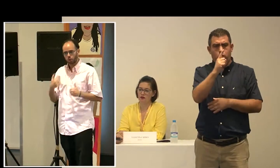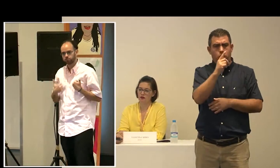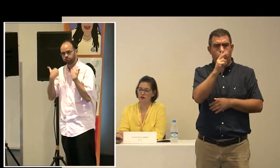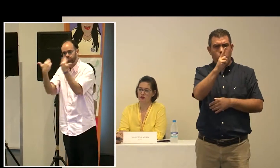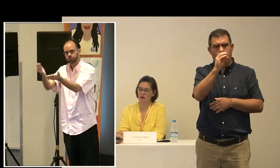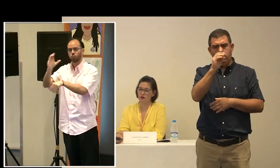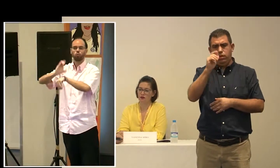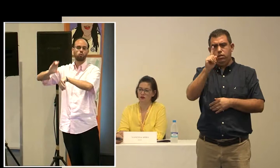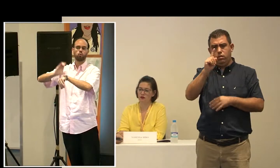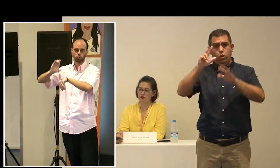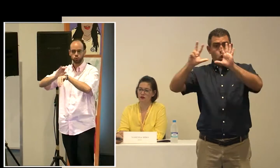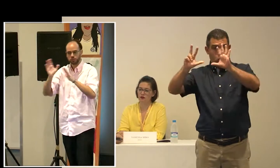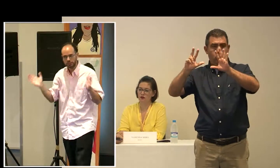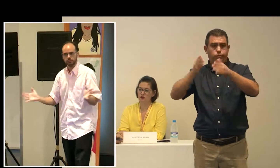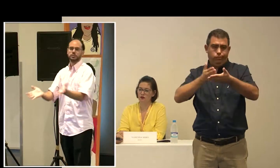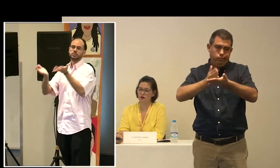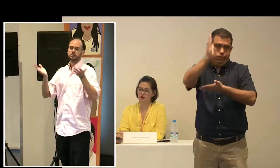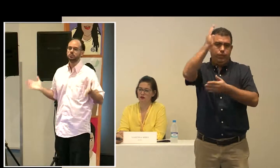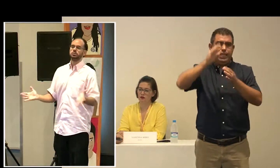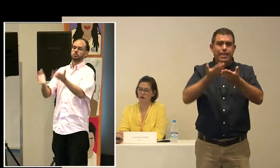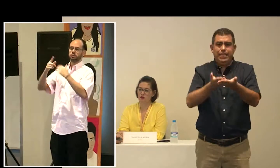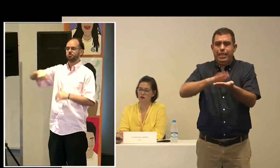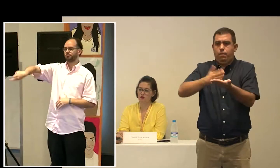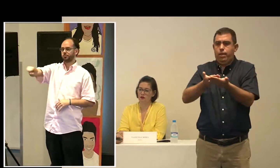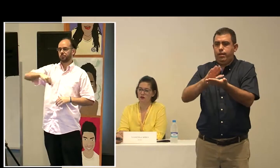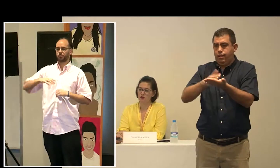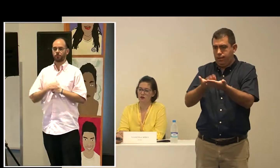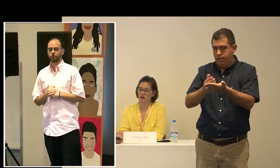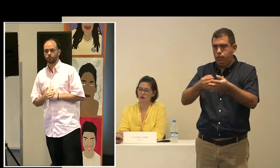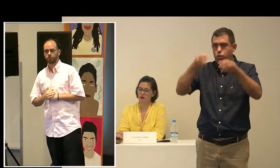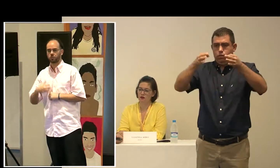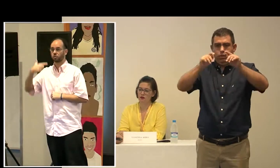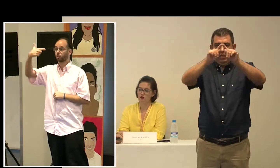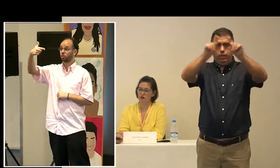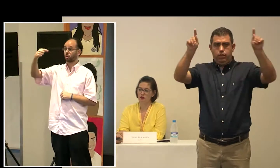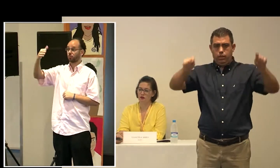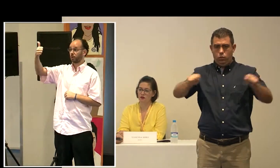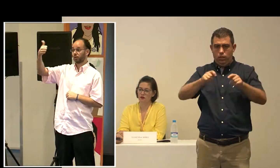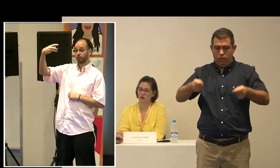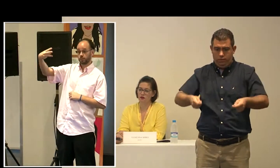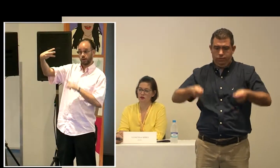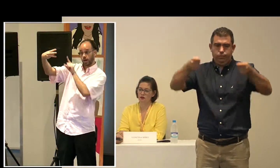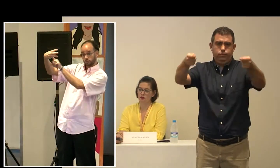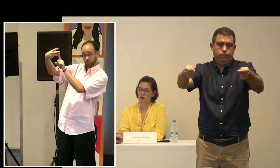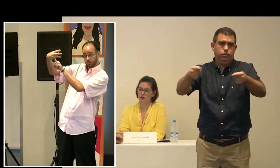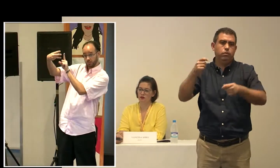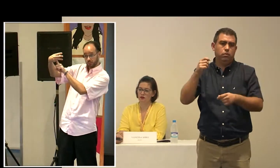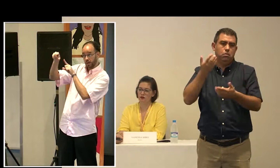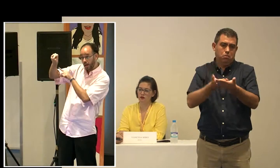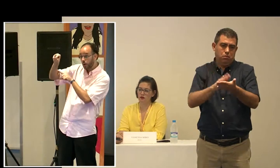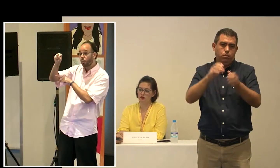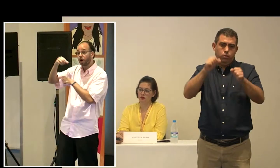para que possa acessibilizar o conteúdo surdo. Por isso nós oferecemos cursos.